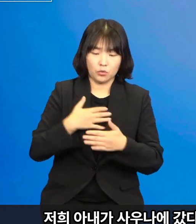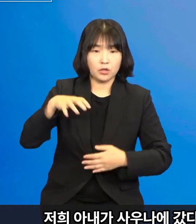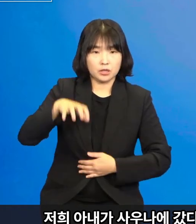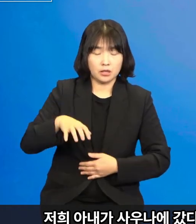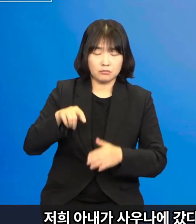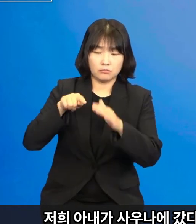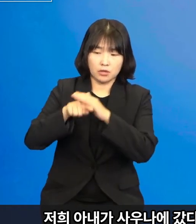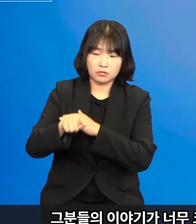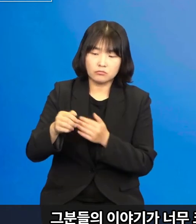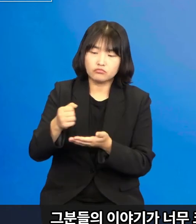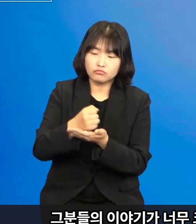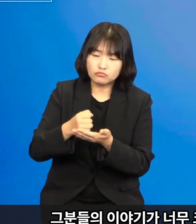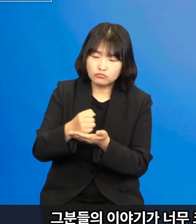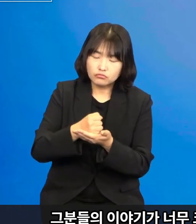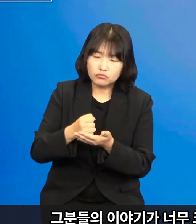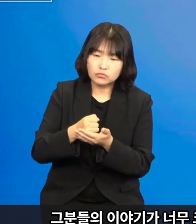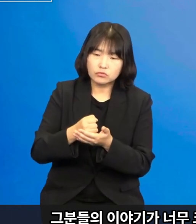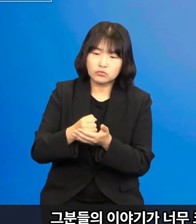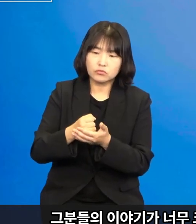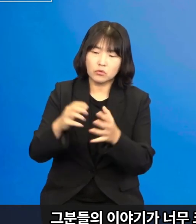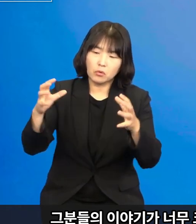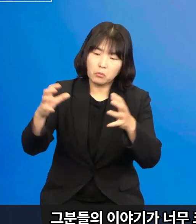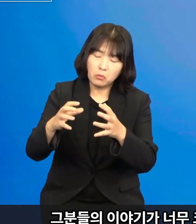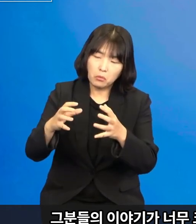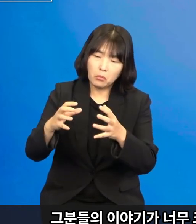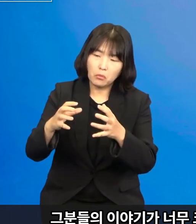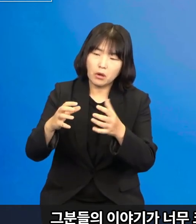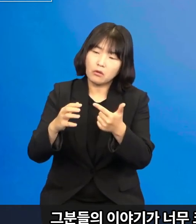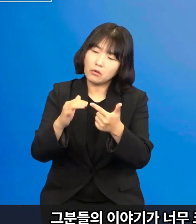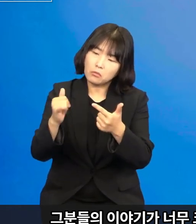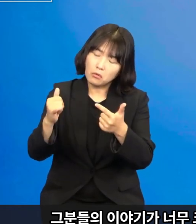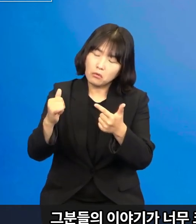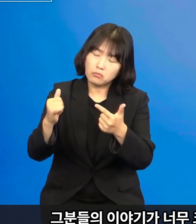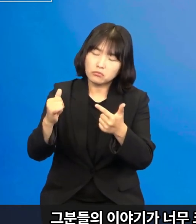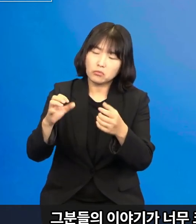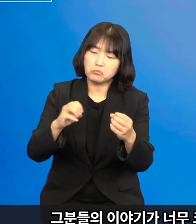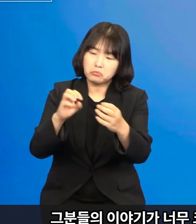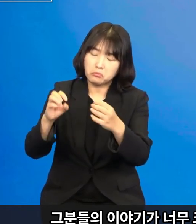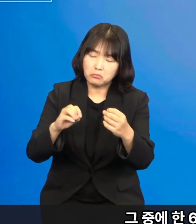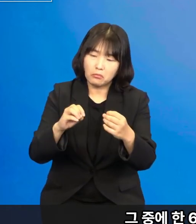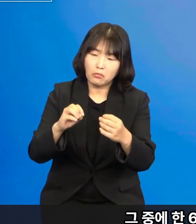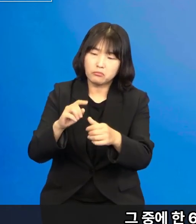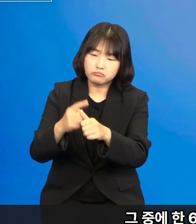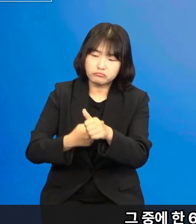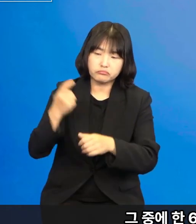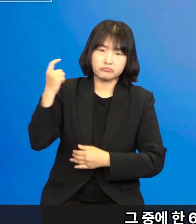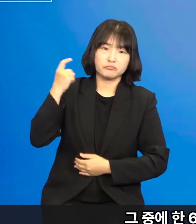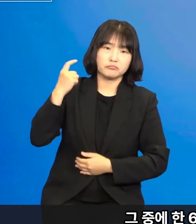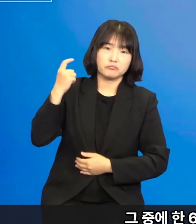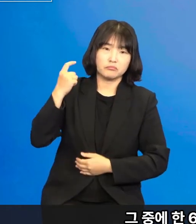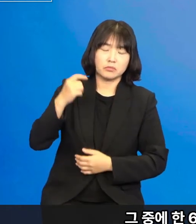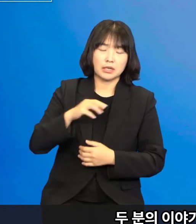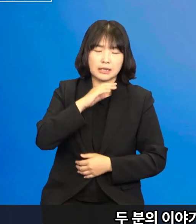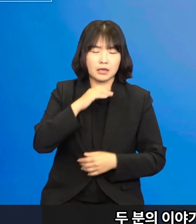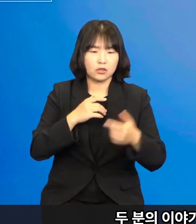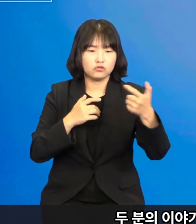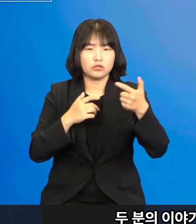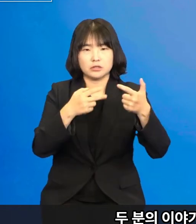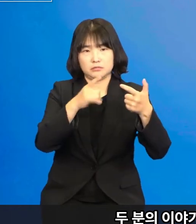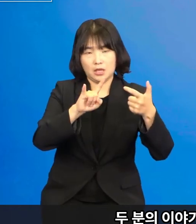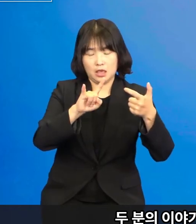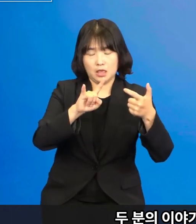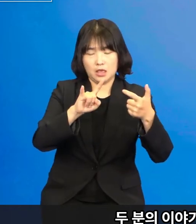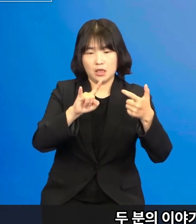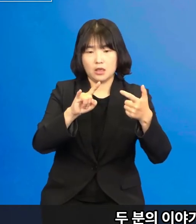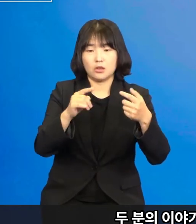6명 정도가 모여 계신 그분들의 이야기가 너무 크게 울려서 그냥 안 들을 수가 없었는데, 그 중에 한 60대 정도로 보이신 두 분의